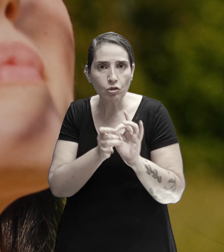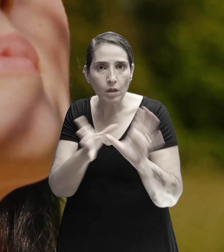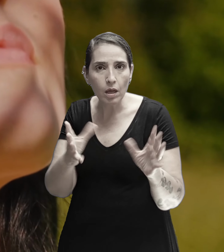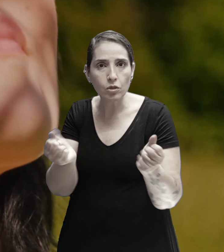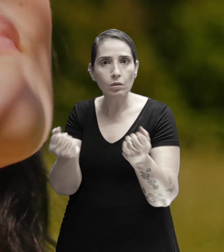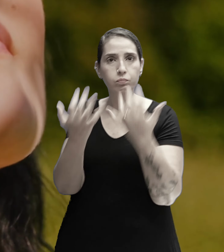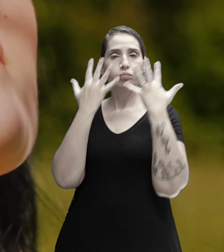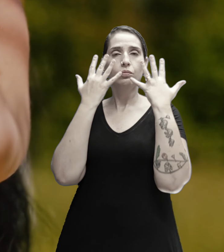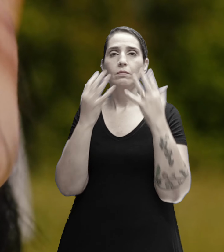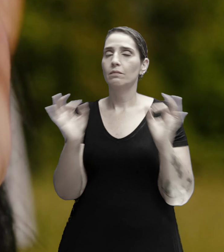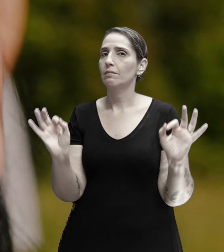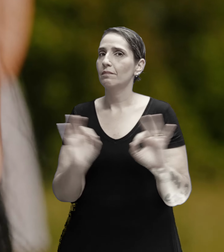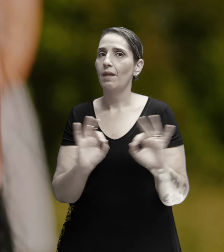licença.